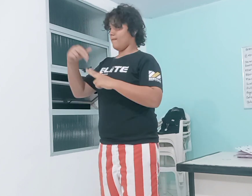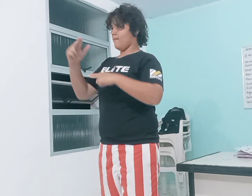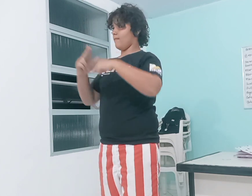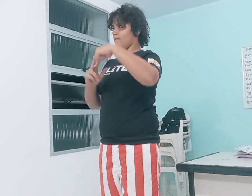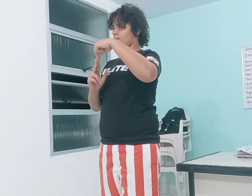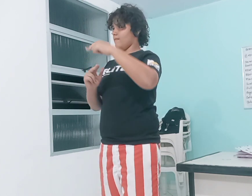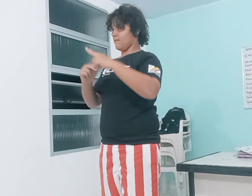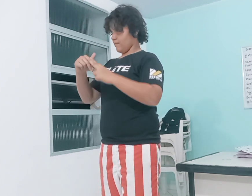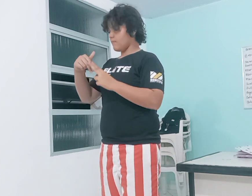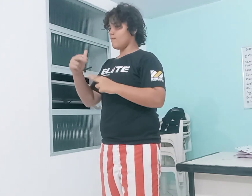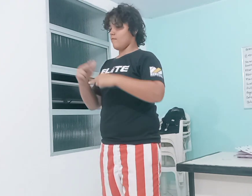de junho